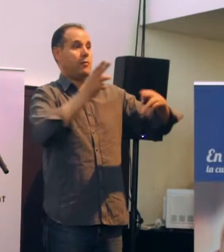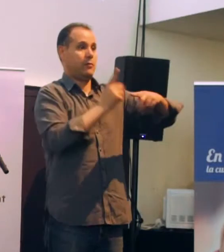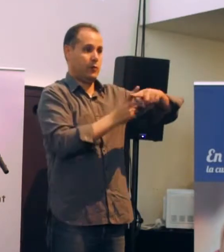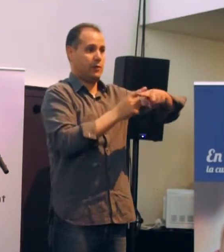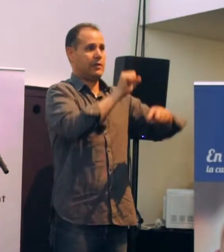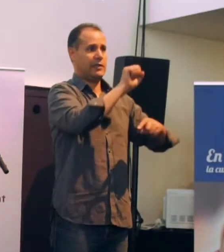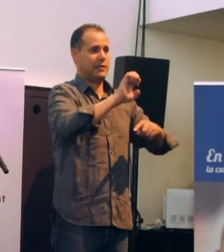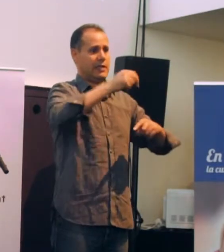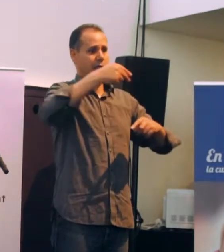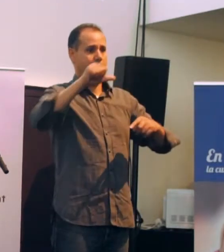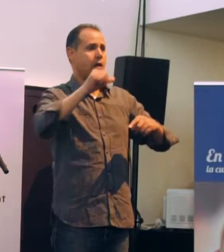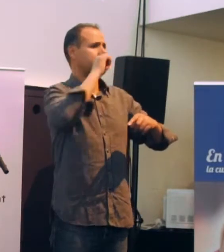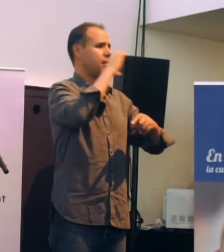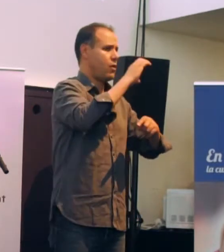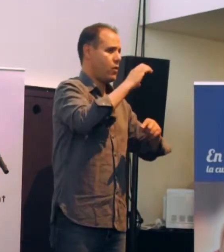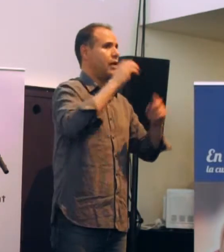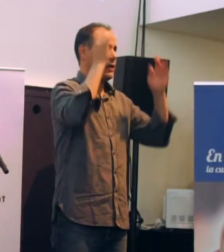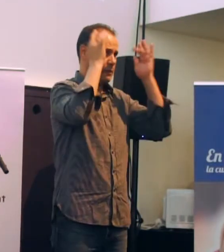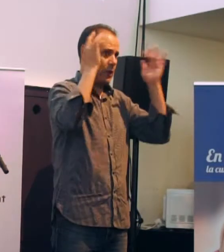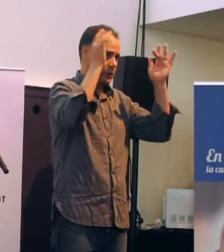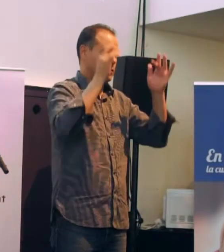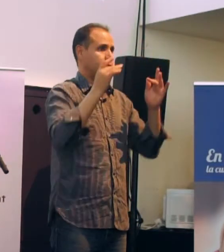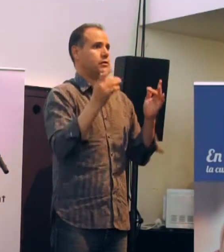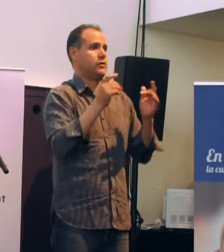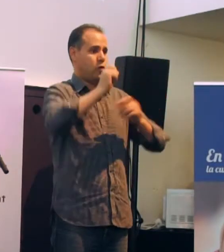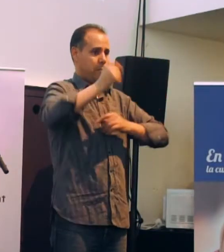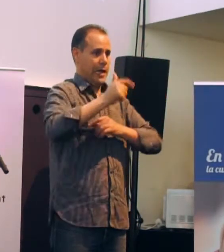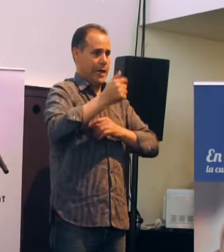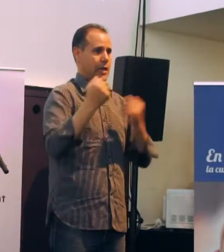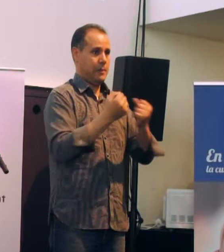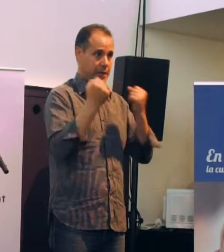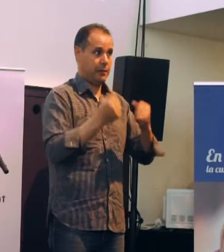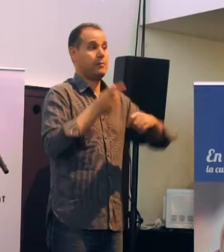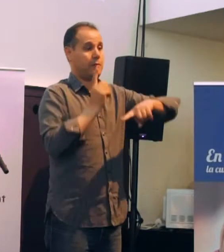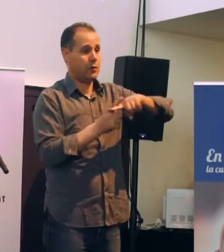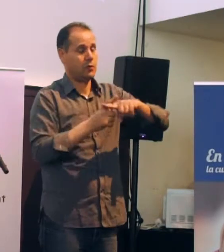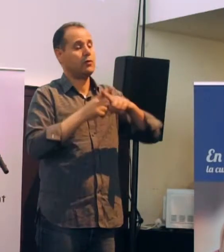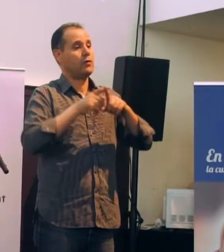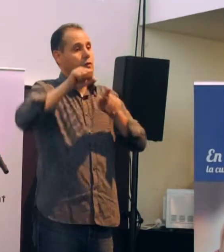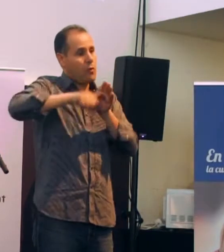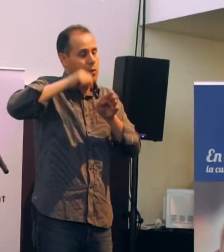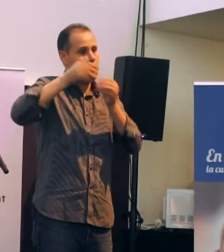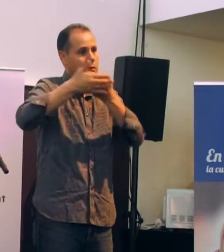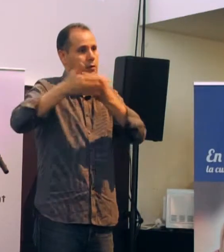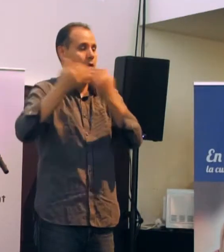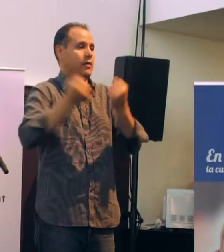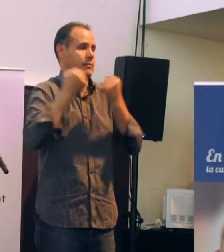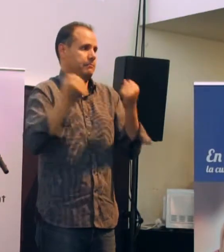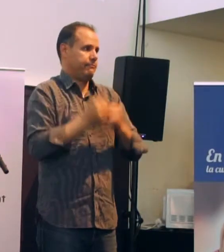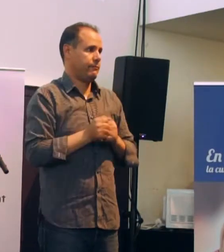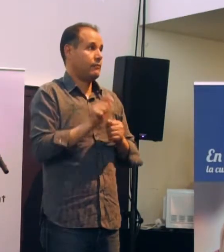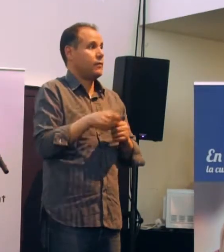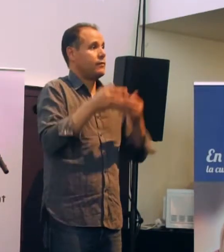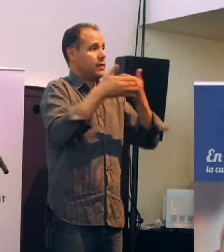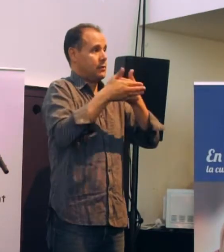je rappelle le Sénat, le Salon des expériences numériques animées, et une séance spéciale autour du documentaire animé. Également le